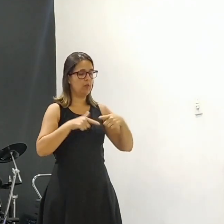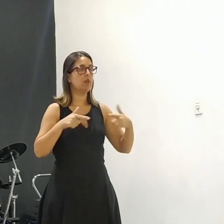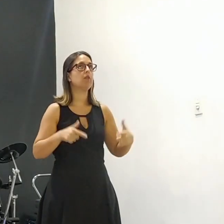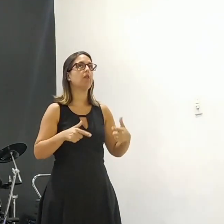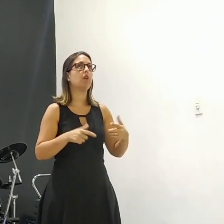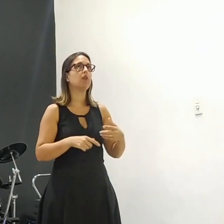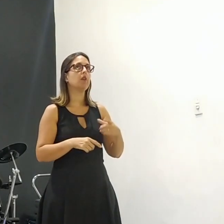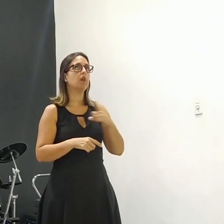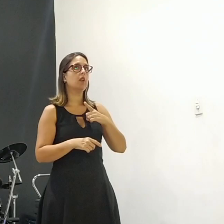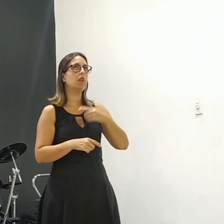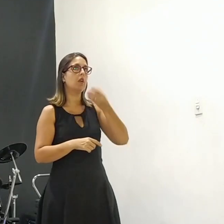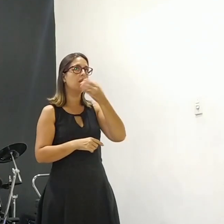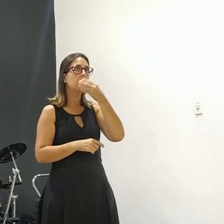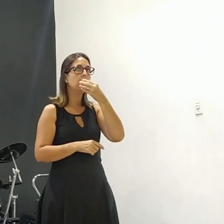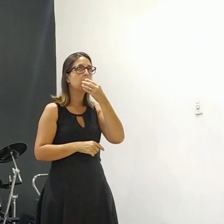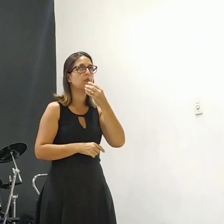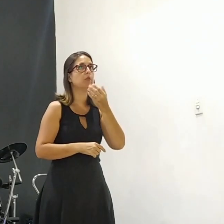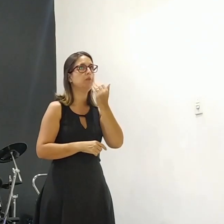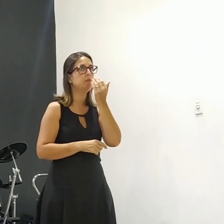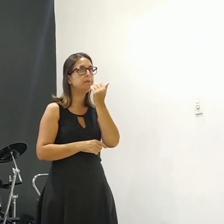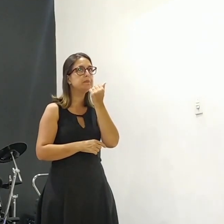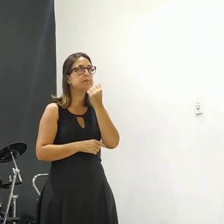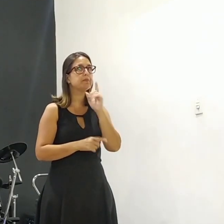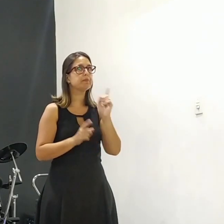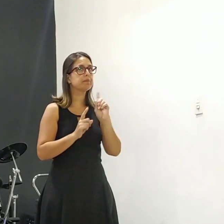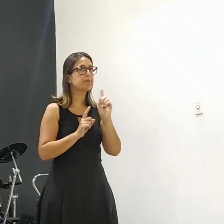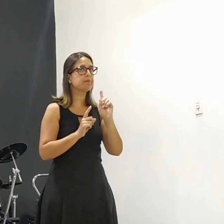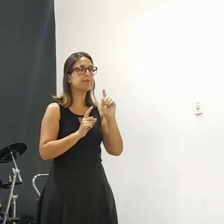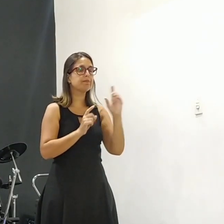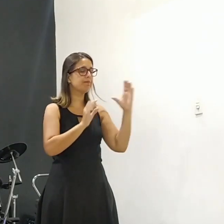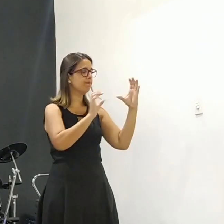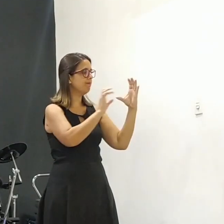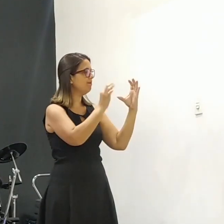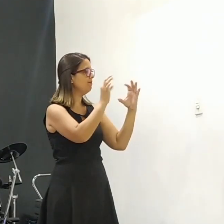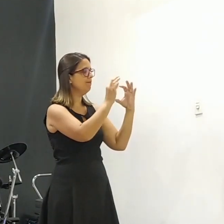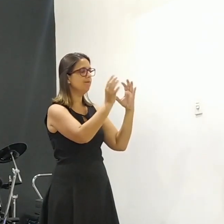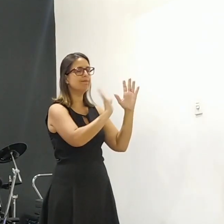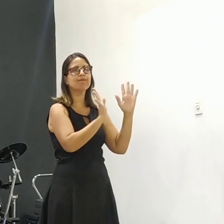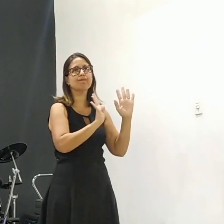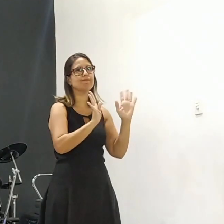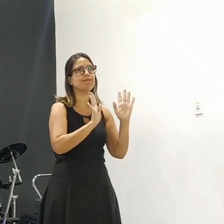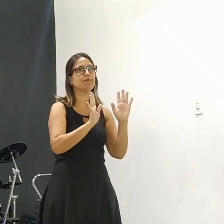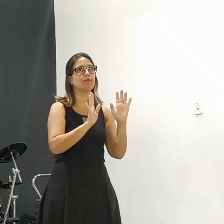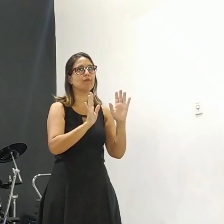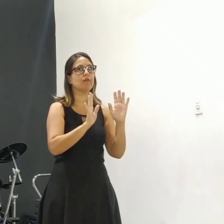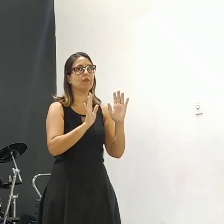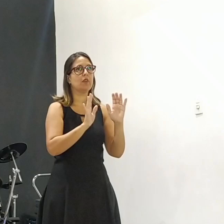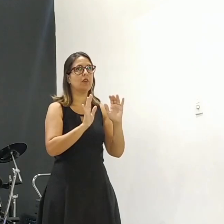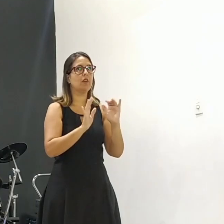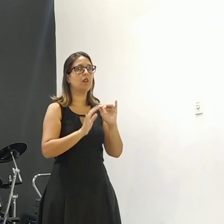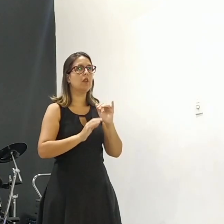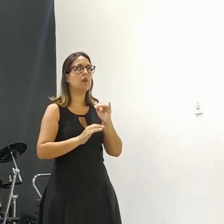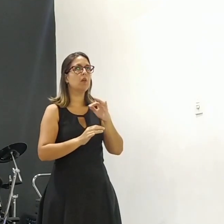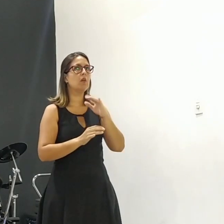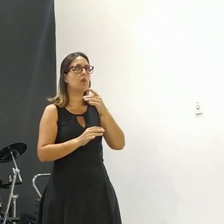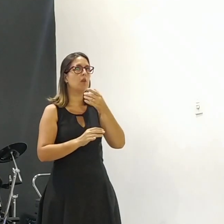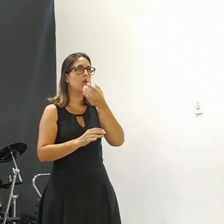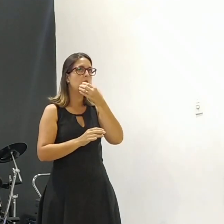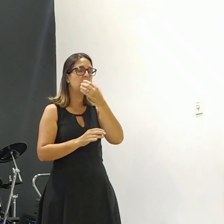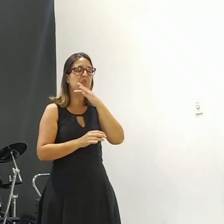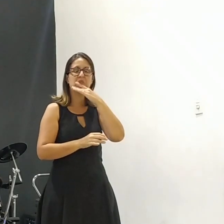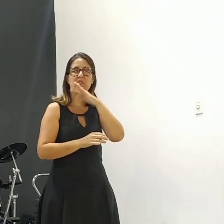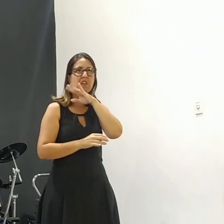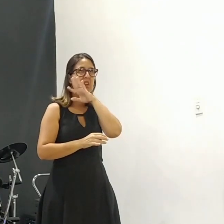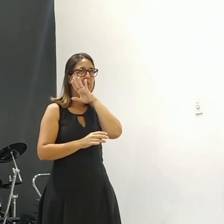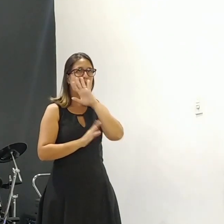fruto para se comer. Não cairá a sua folha, nem perecerá o seu fruto, mas os seus